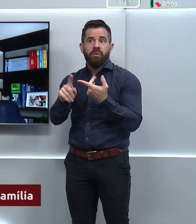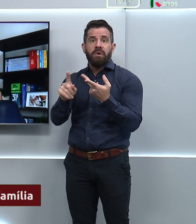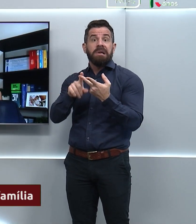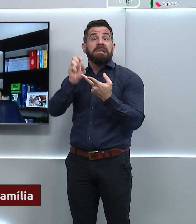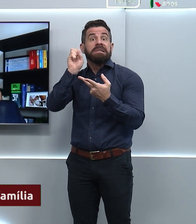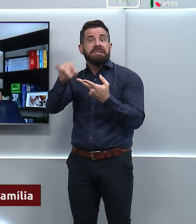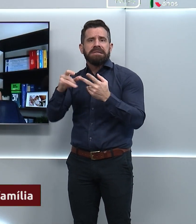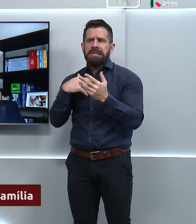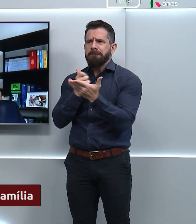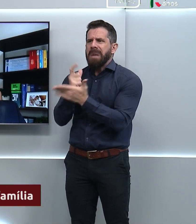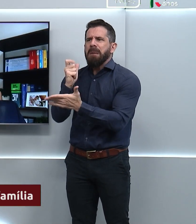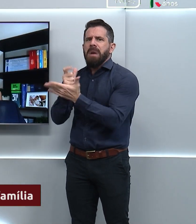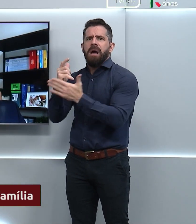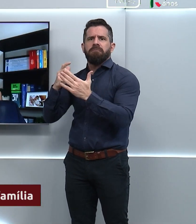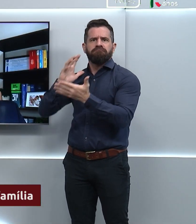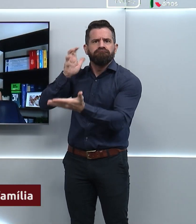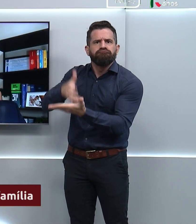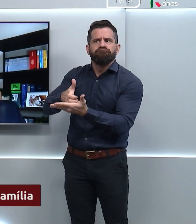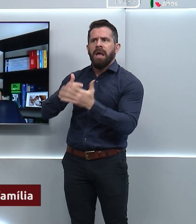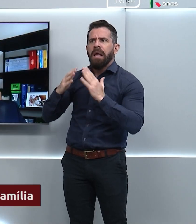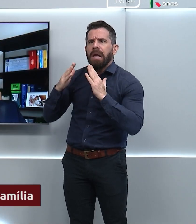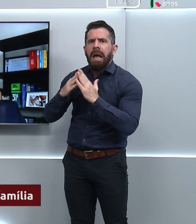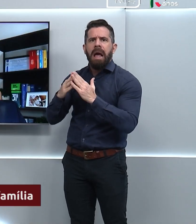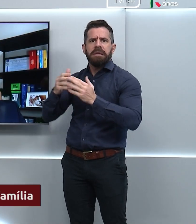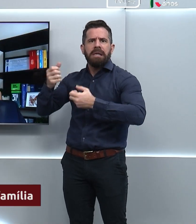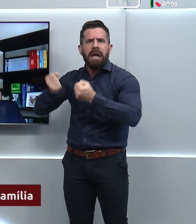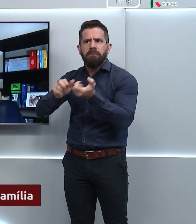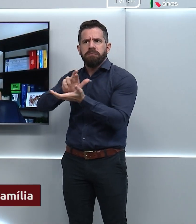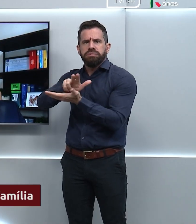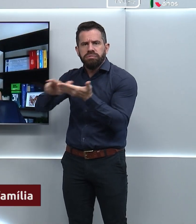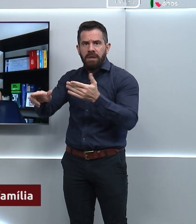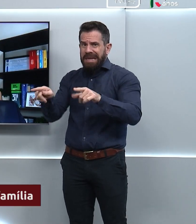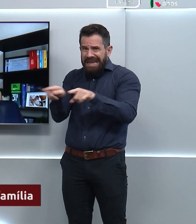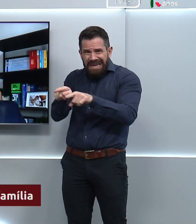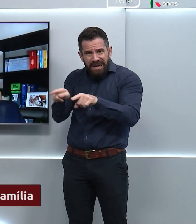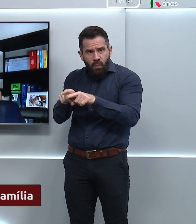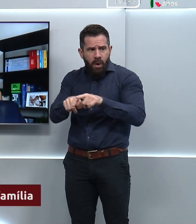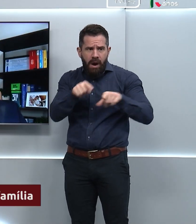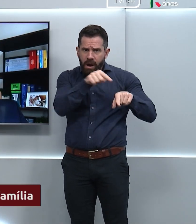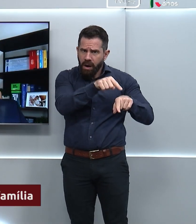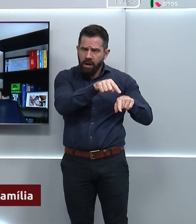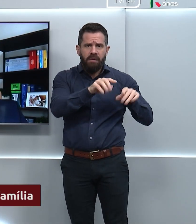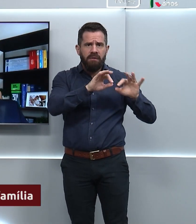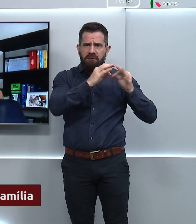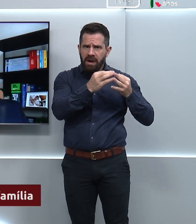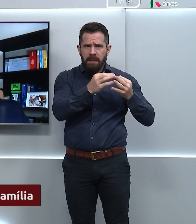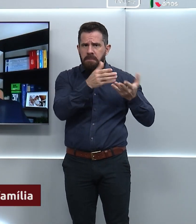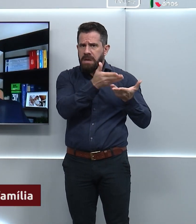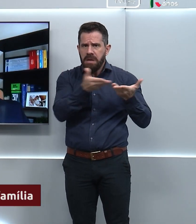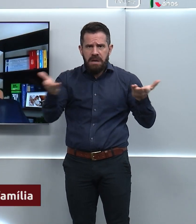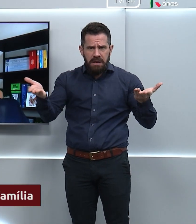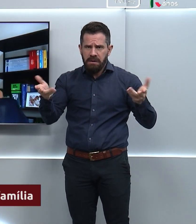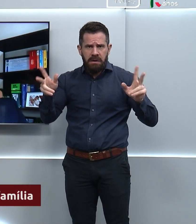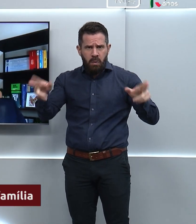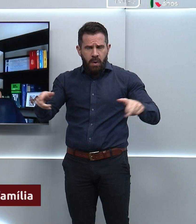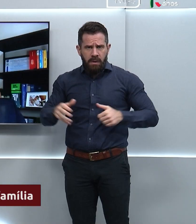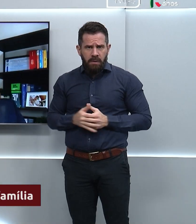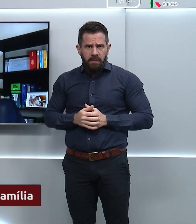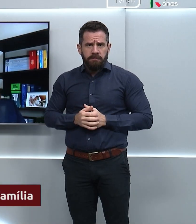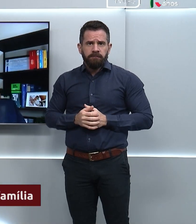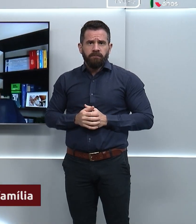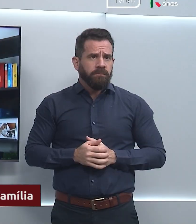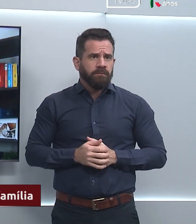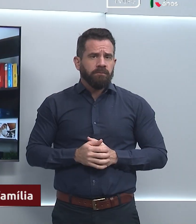existe a mesma conceituação do direito da família para essas famílias? Exatamente, Camila.